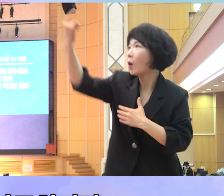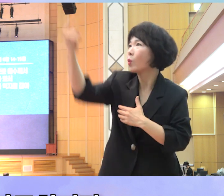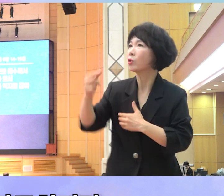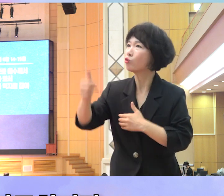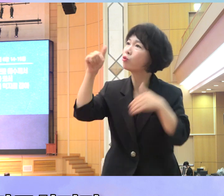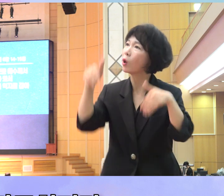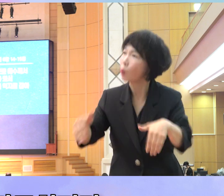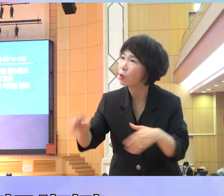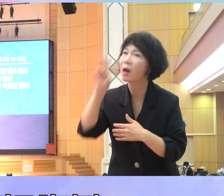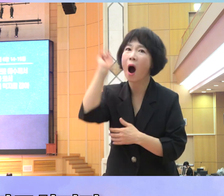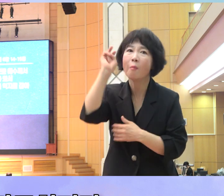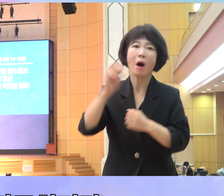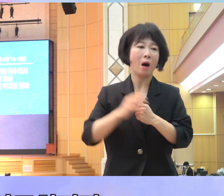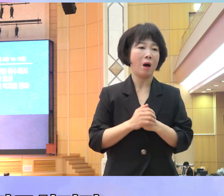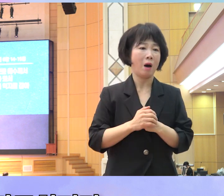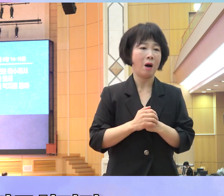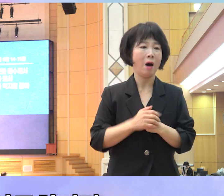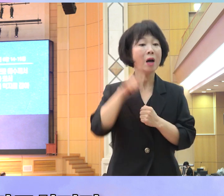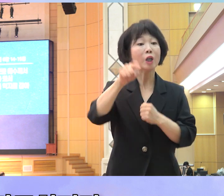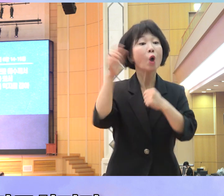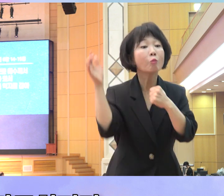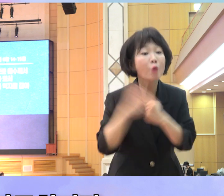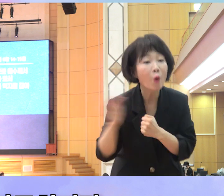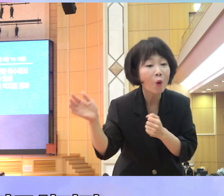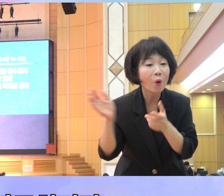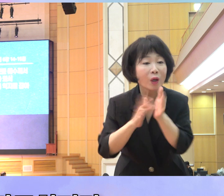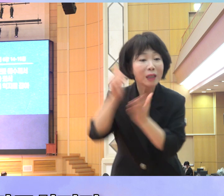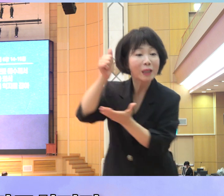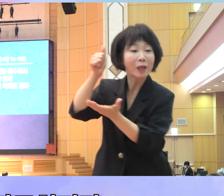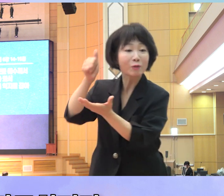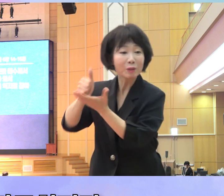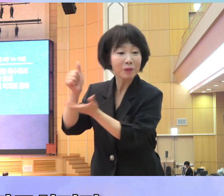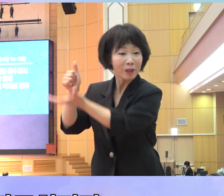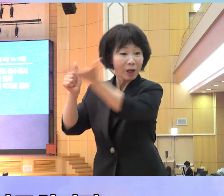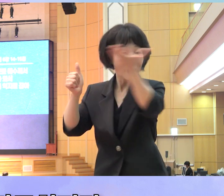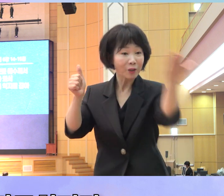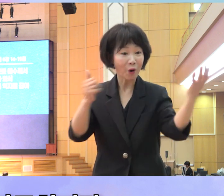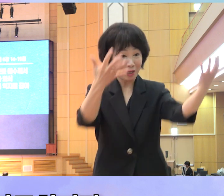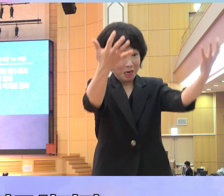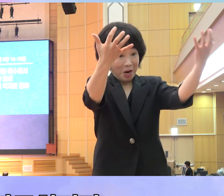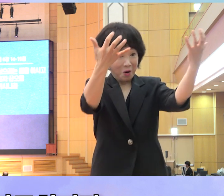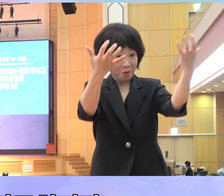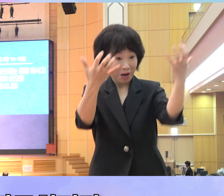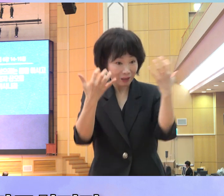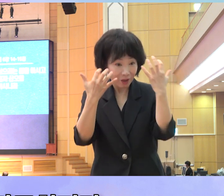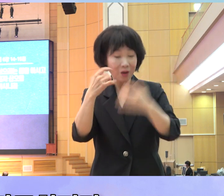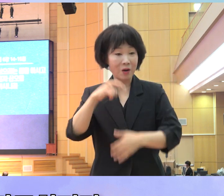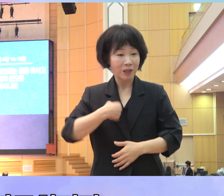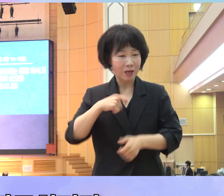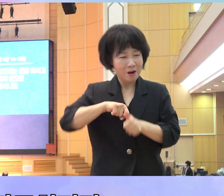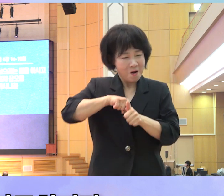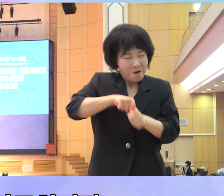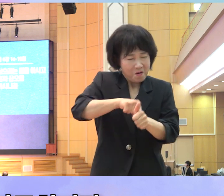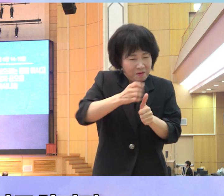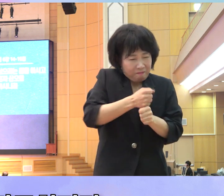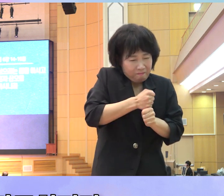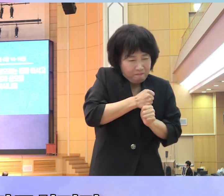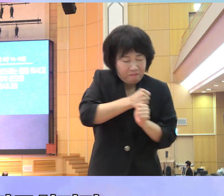보니까 그러므로 예수께서 저희가 와서 자기를 억지로 잡아 뭘